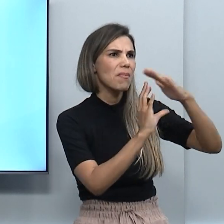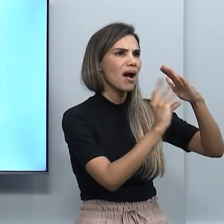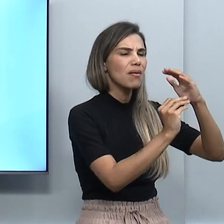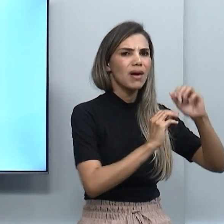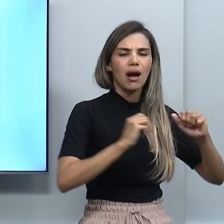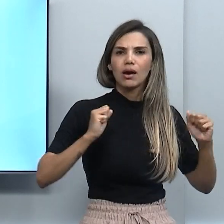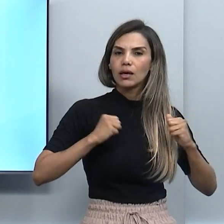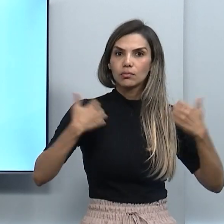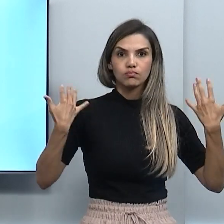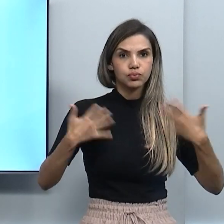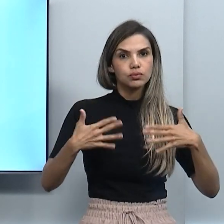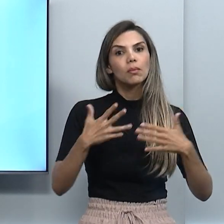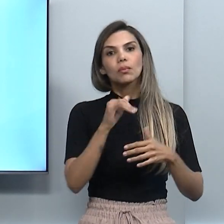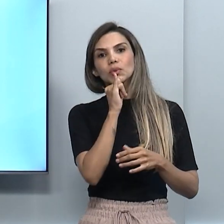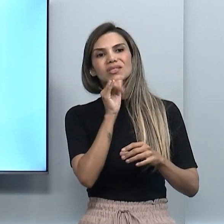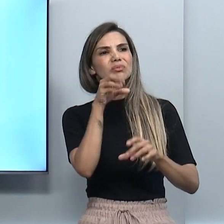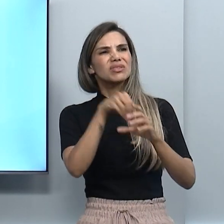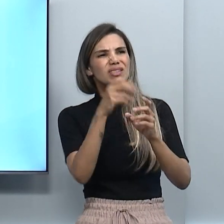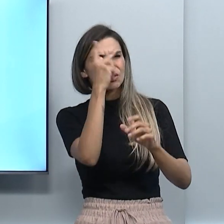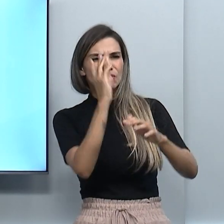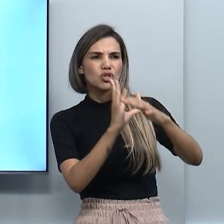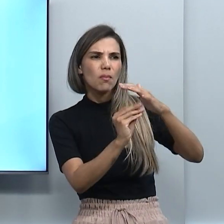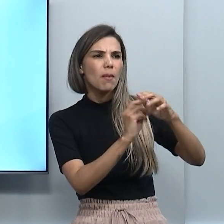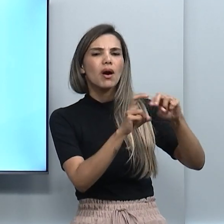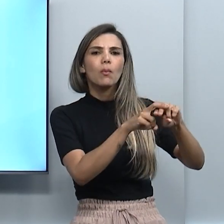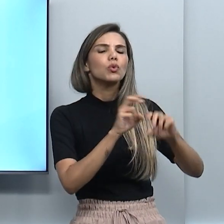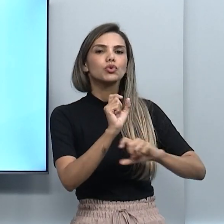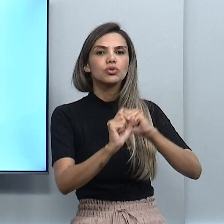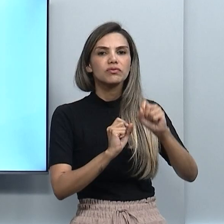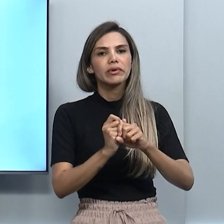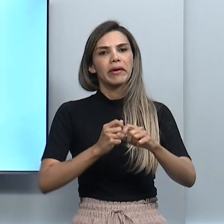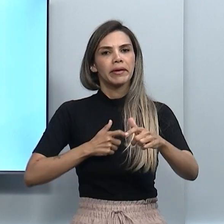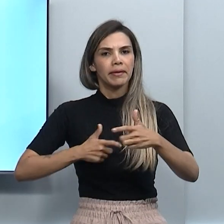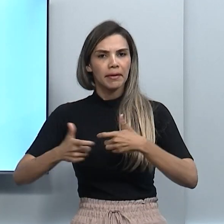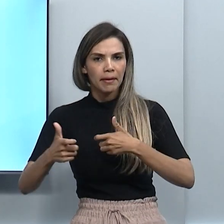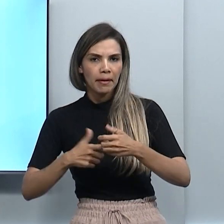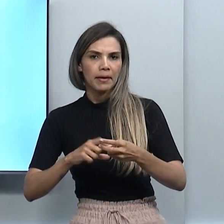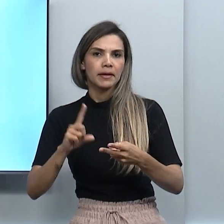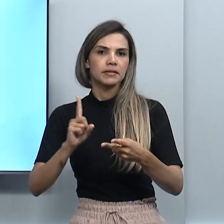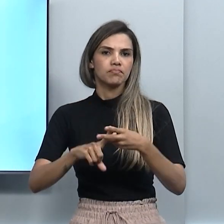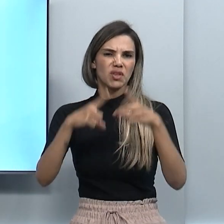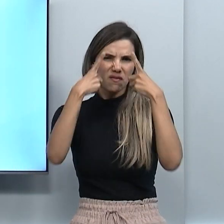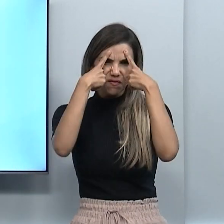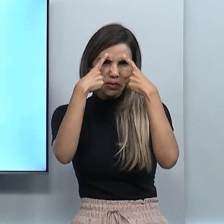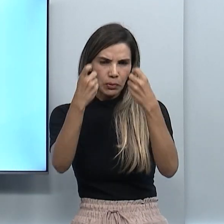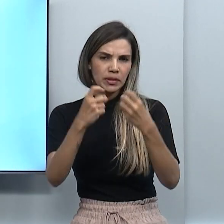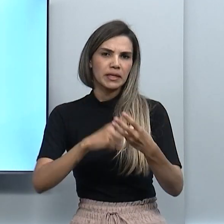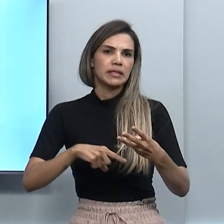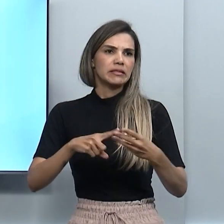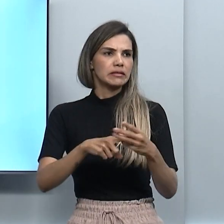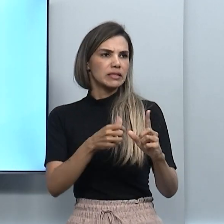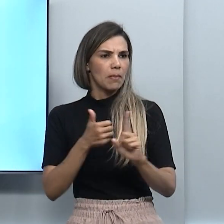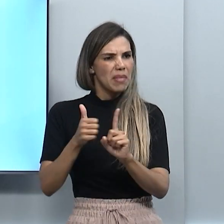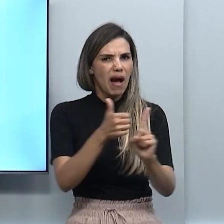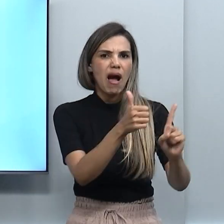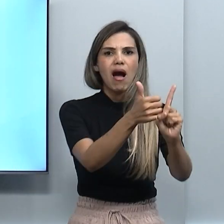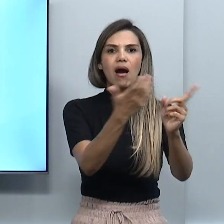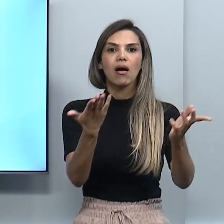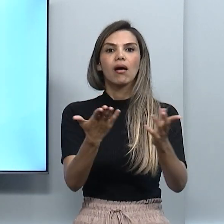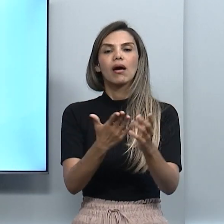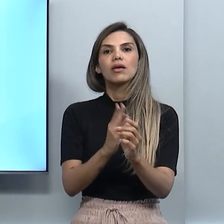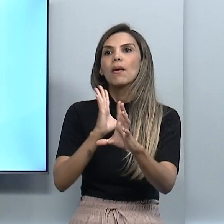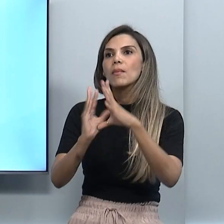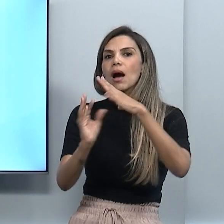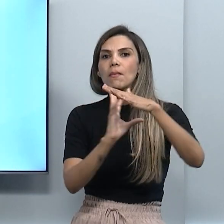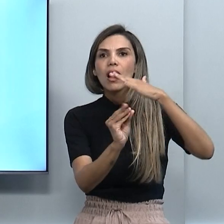ano inclui pessoas que fugiram de casa por guerras, por violência, perseguições e procuraram abrigo dentro do